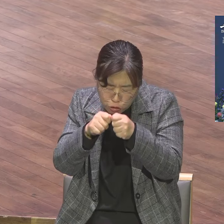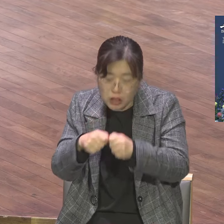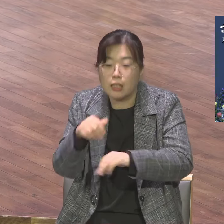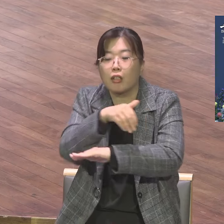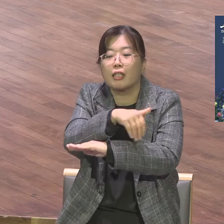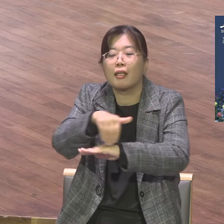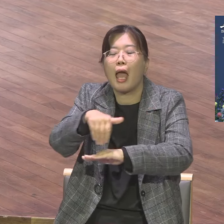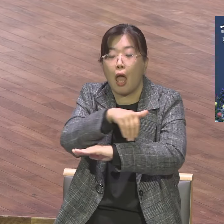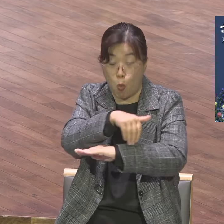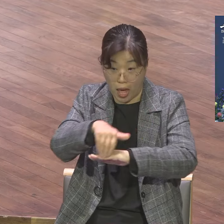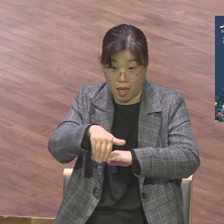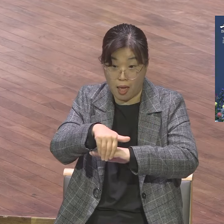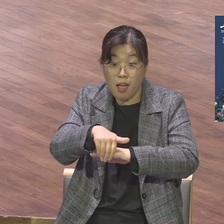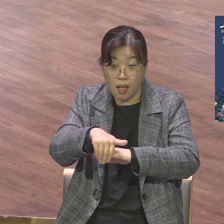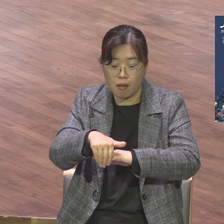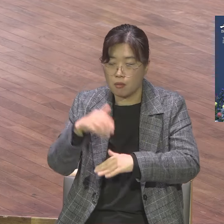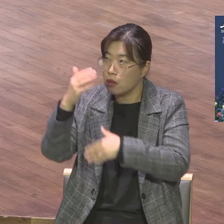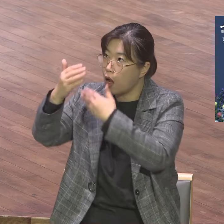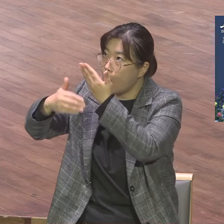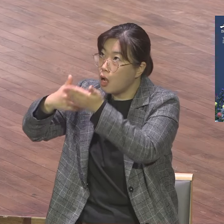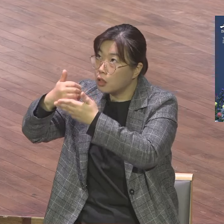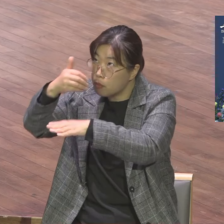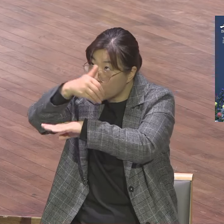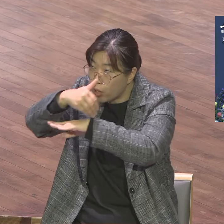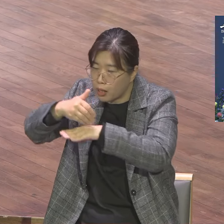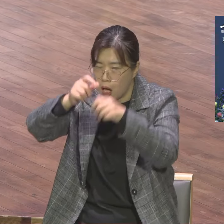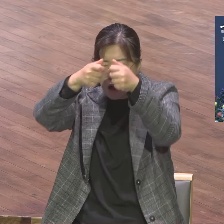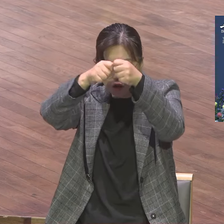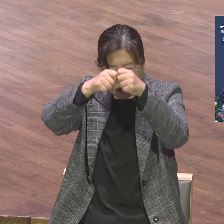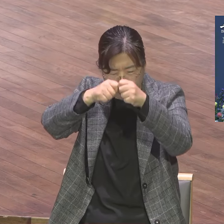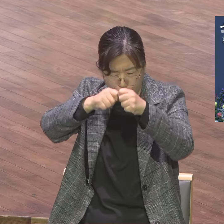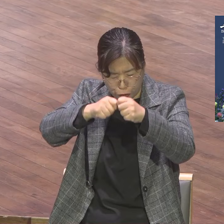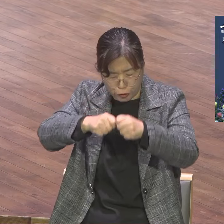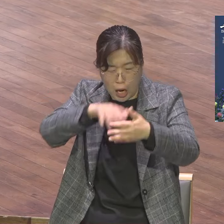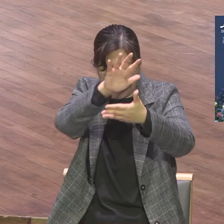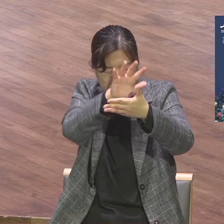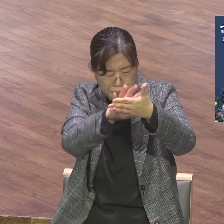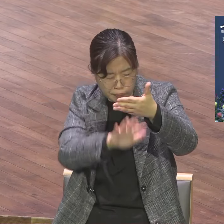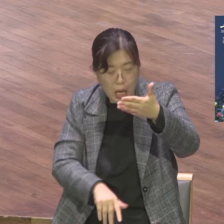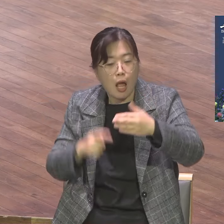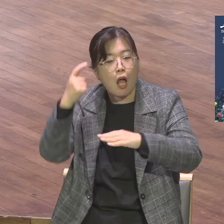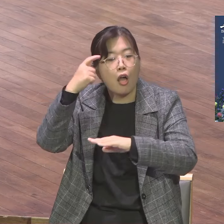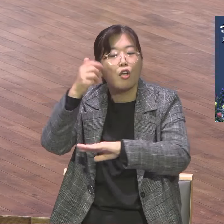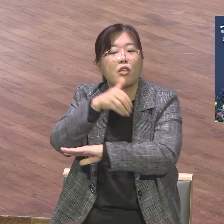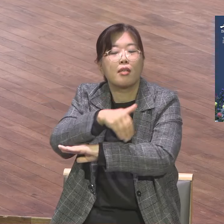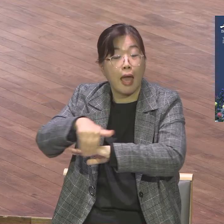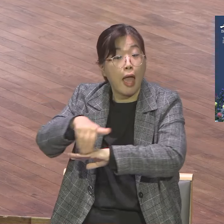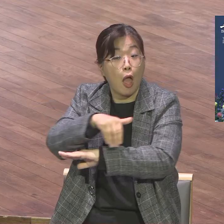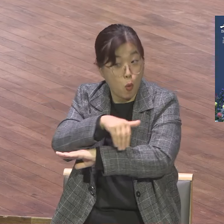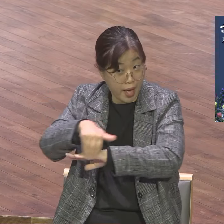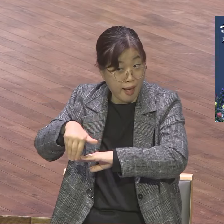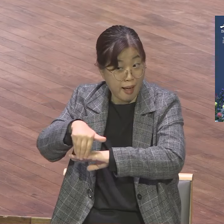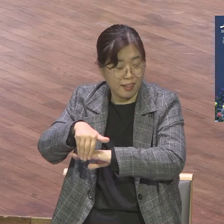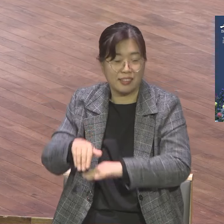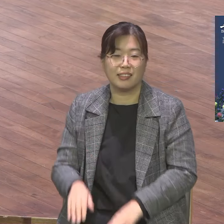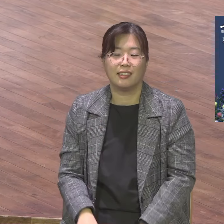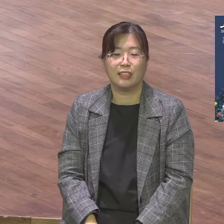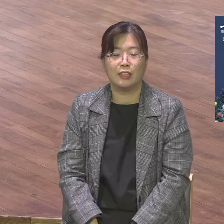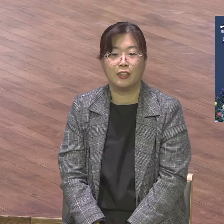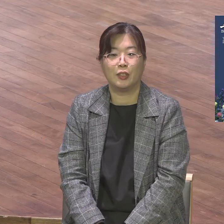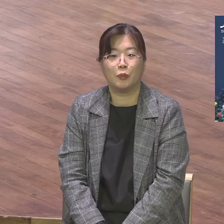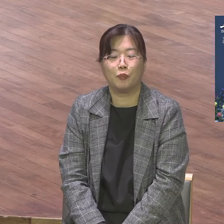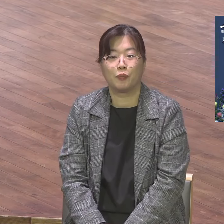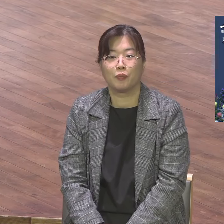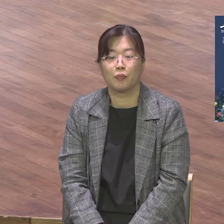계획. 자, 하나님께서 계획하신 일을 작성하신 일을 반드시 이루실 것을 강조하고 있는데 이 말씀 속에서 우리가 반드시 보지 말